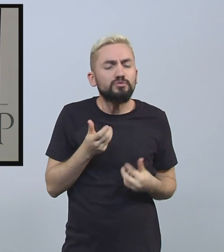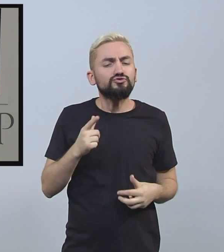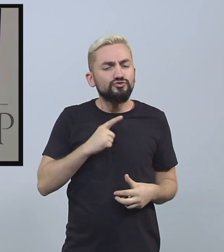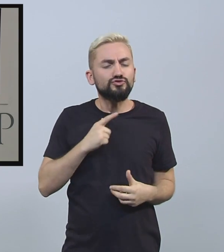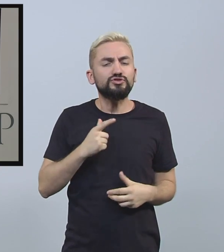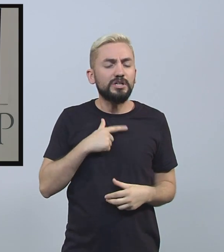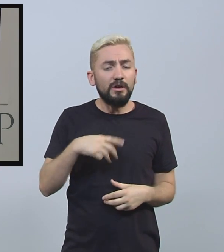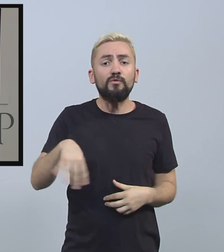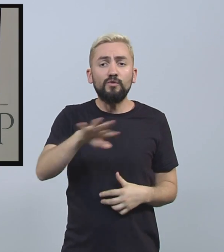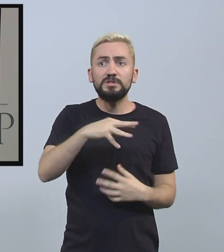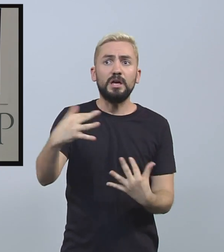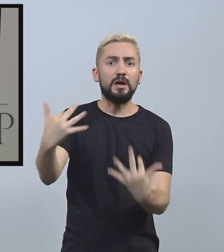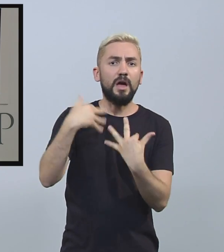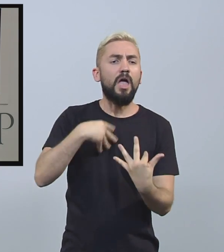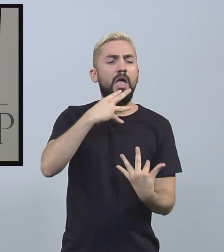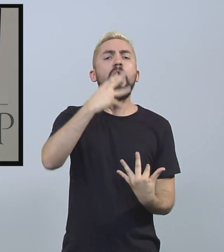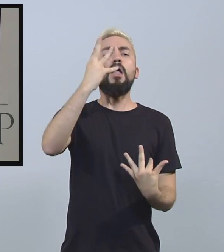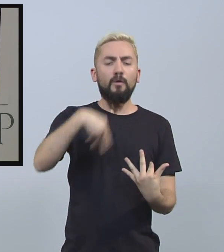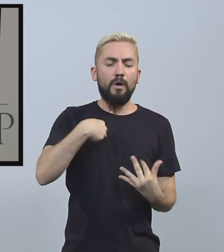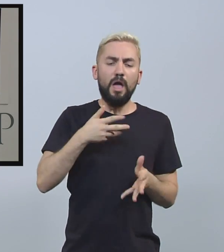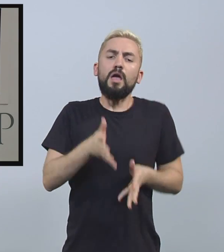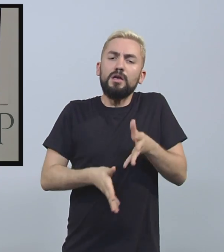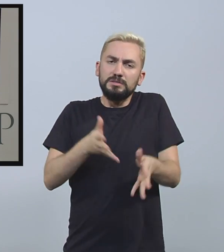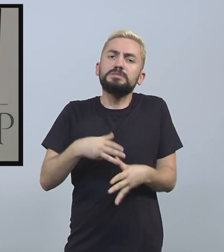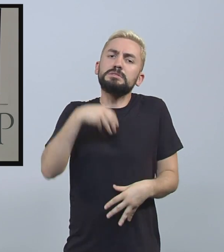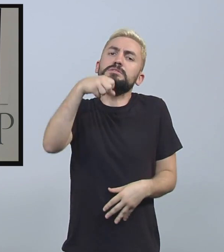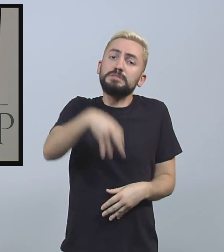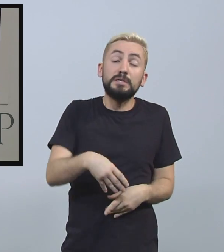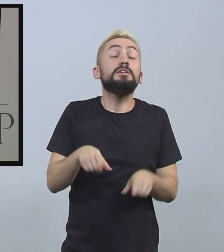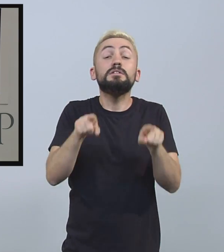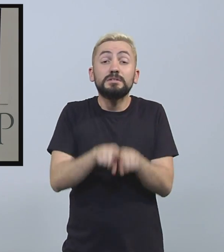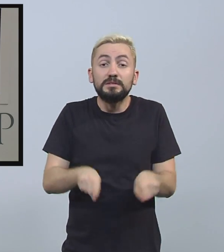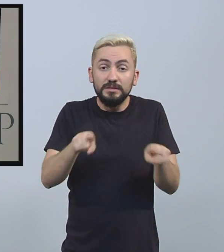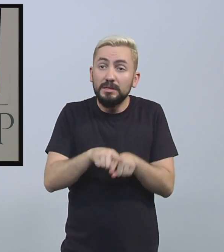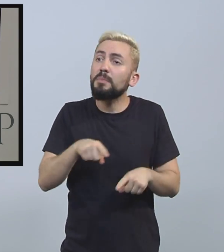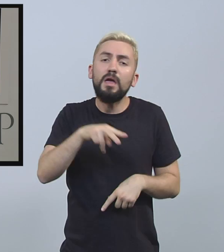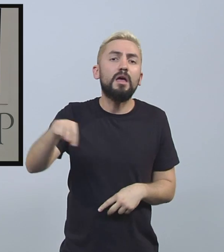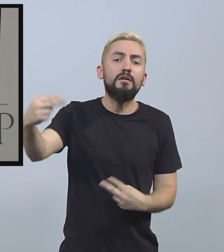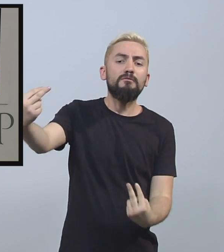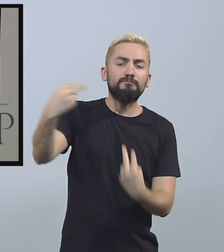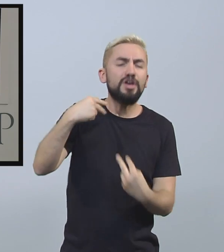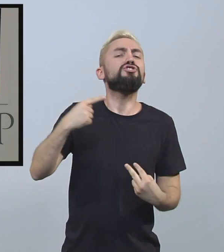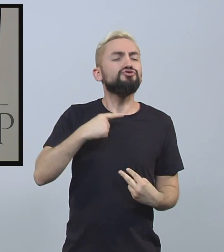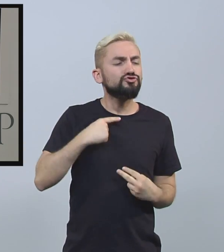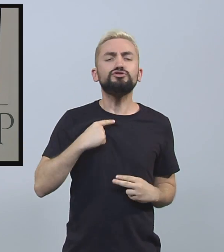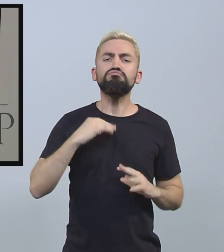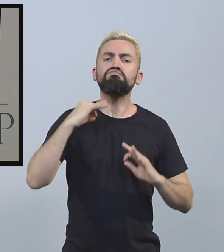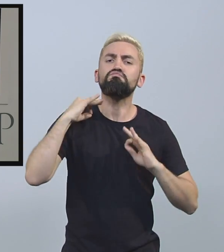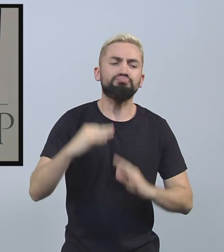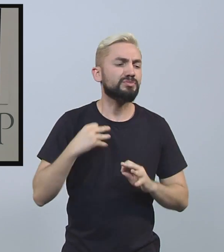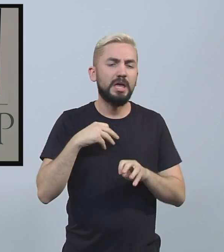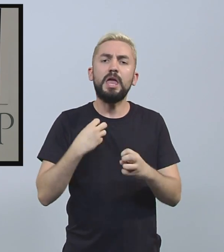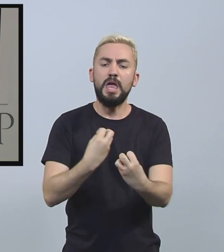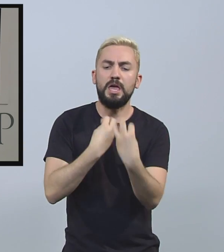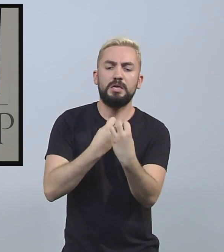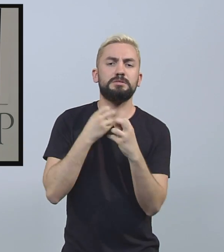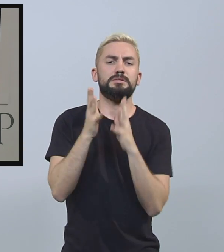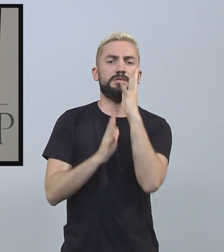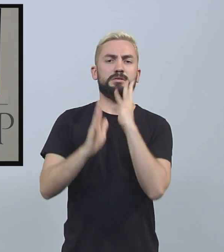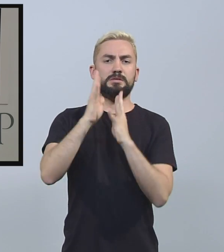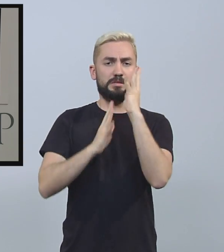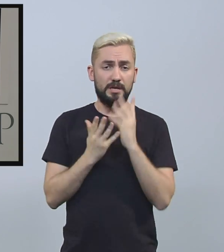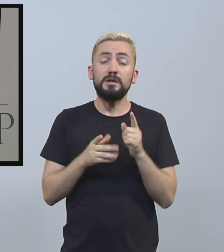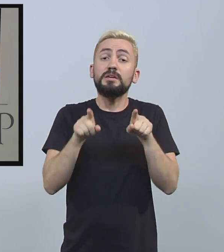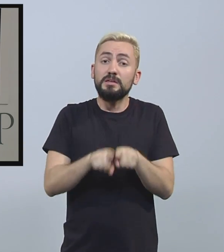reconhecimento oficial da sua língua, da Libras, também o direito à educação em Libras e também o